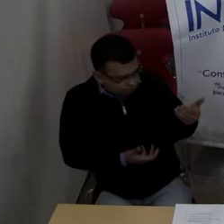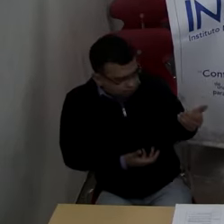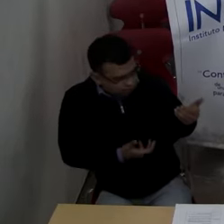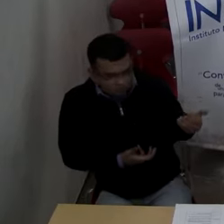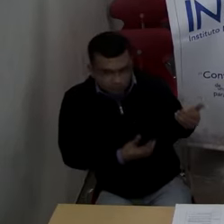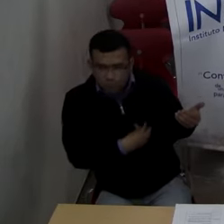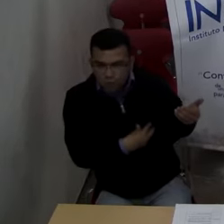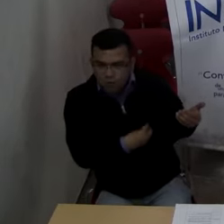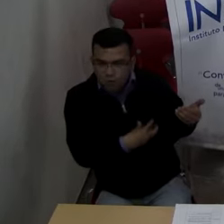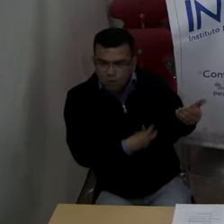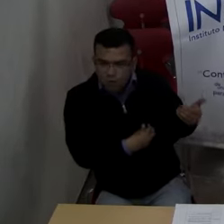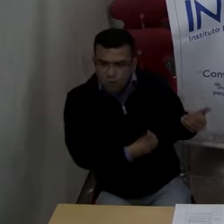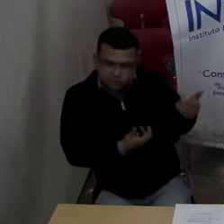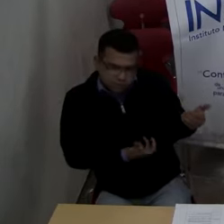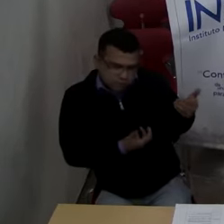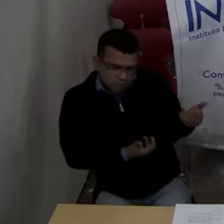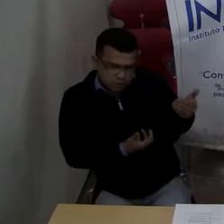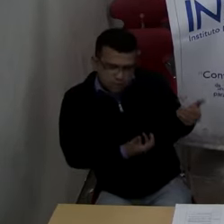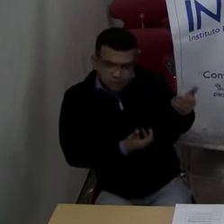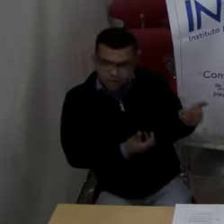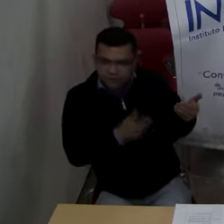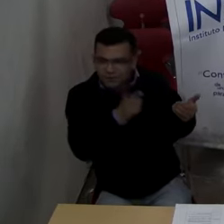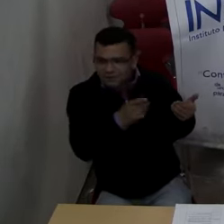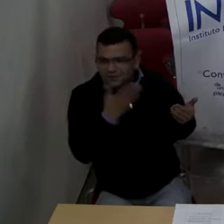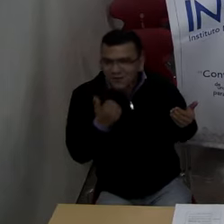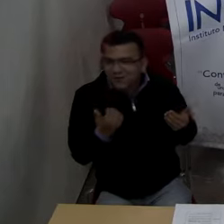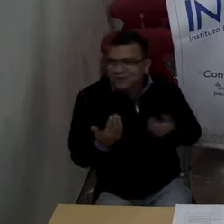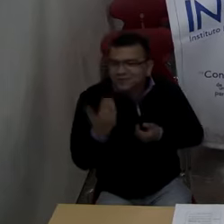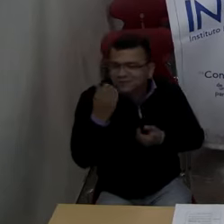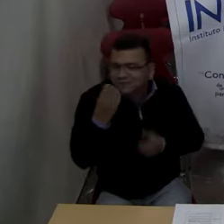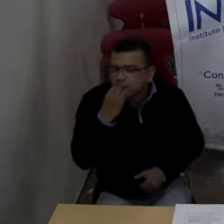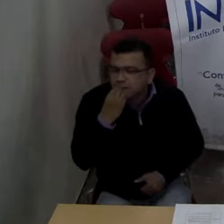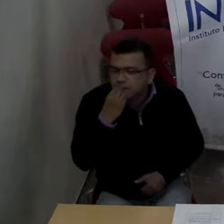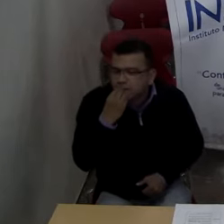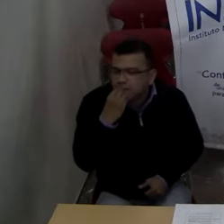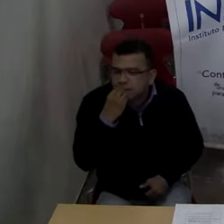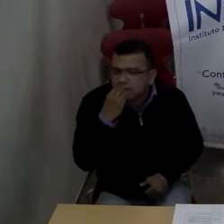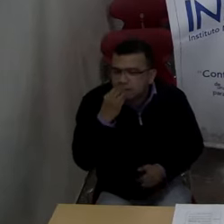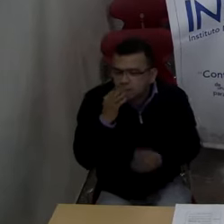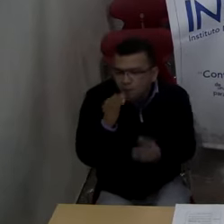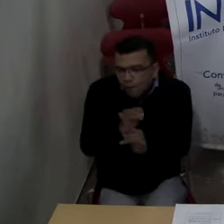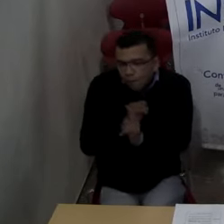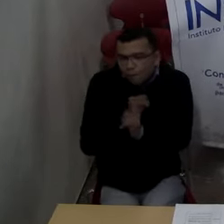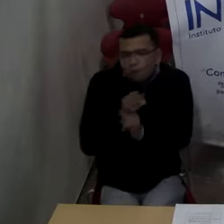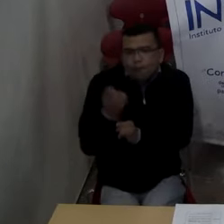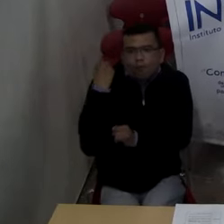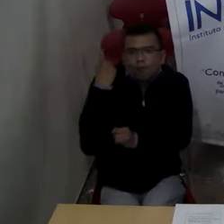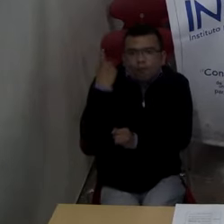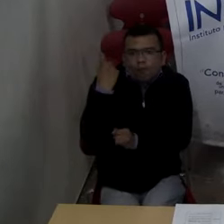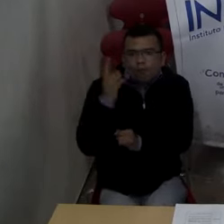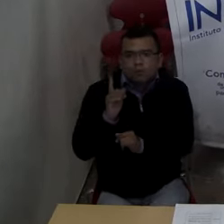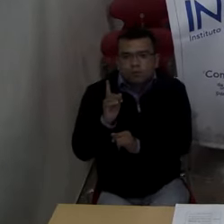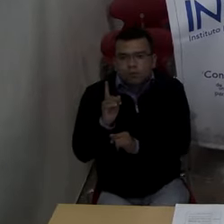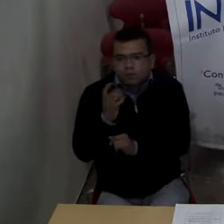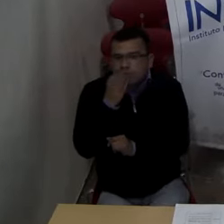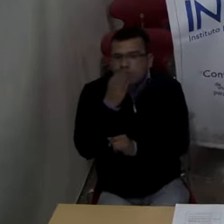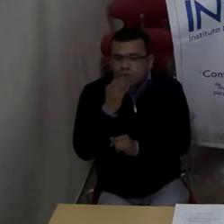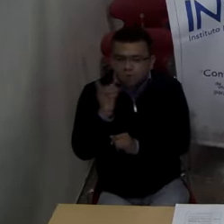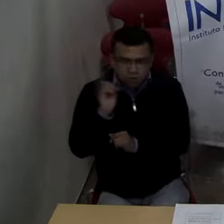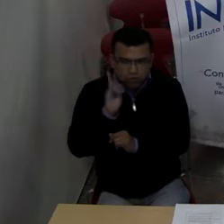favorece el desarrollo de ese vínculo emocional, ese vínculo,